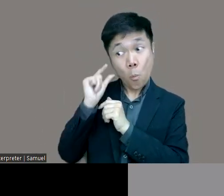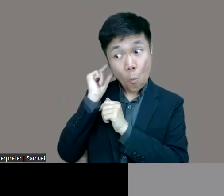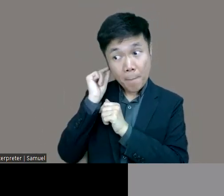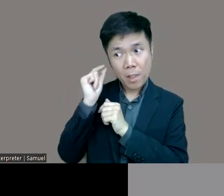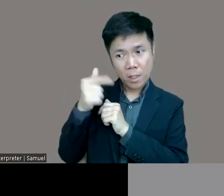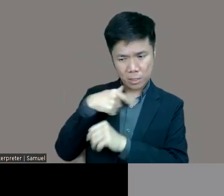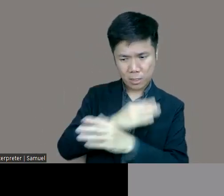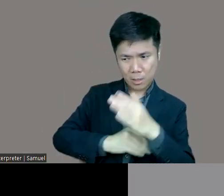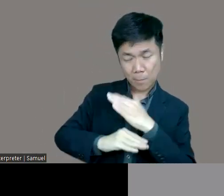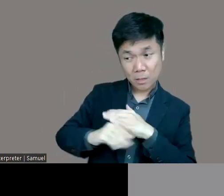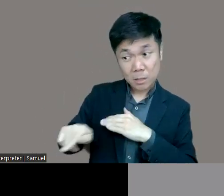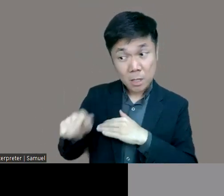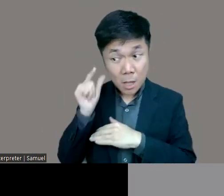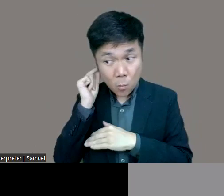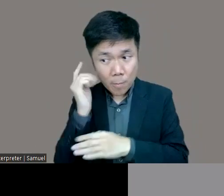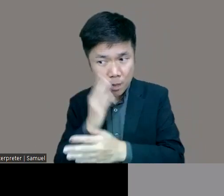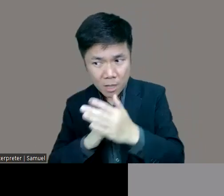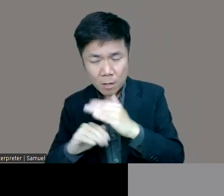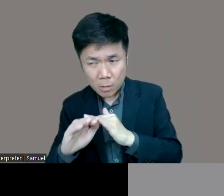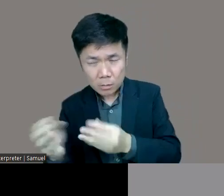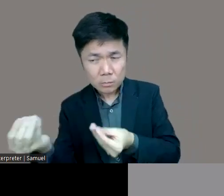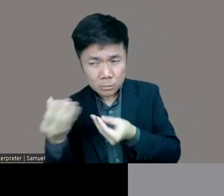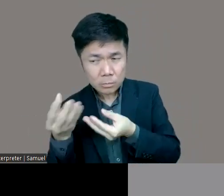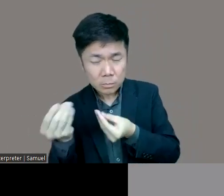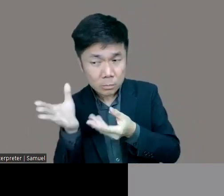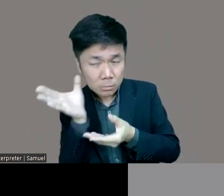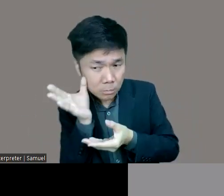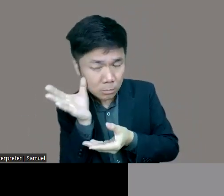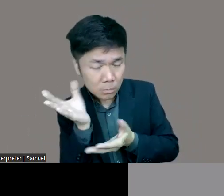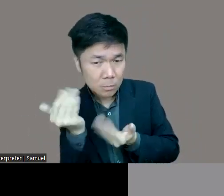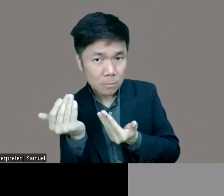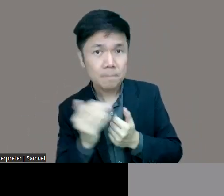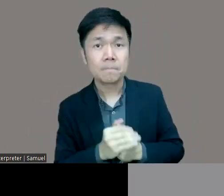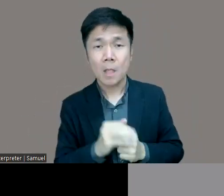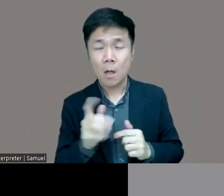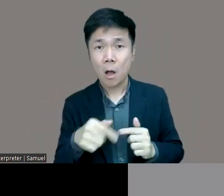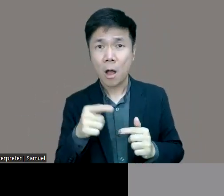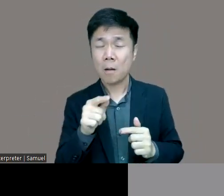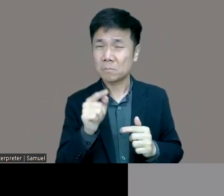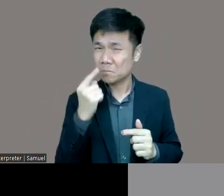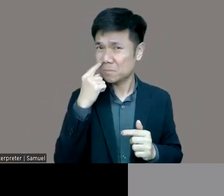ce processus et elles ont pu se confier à nous.